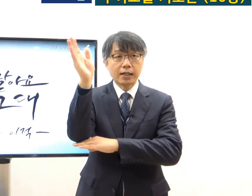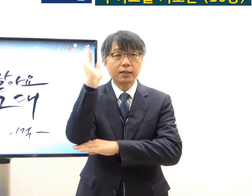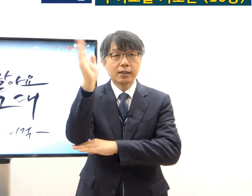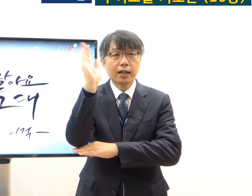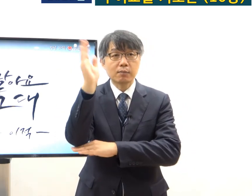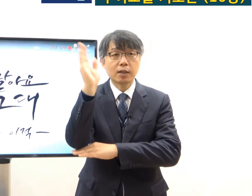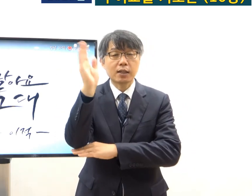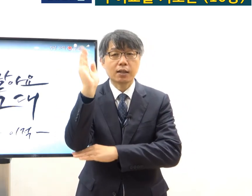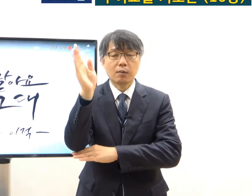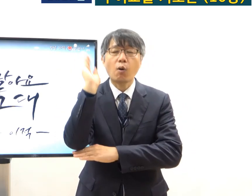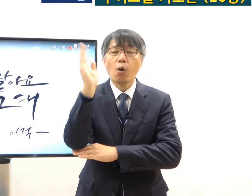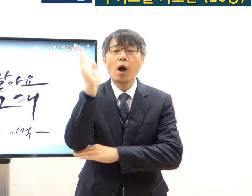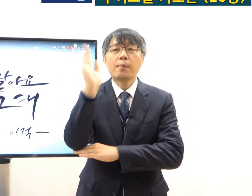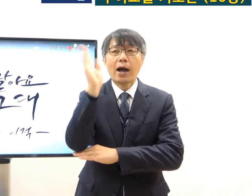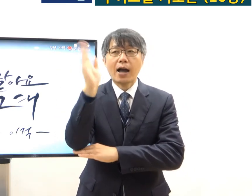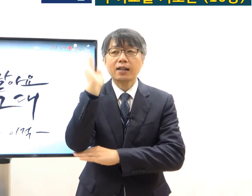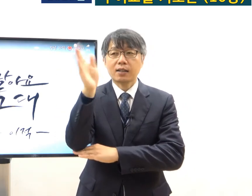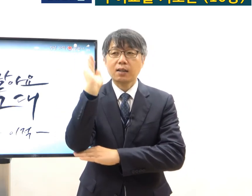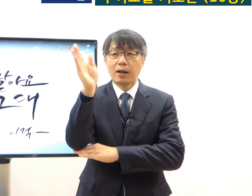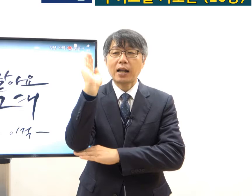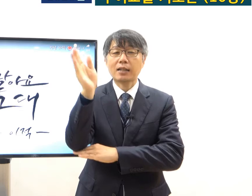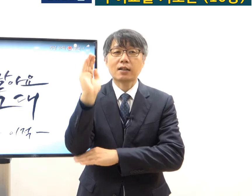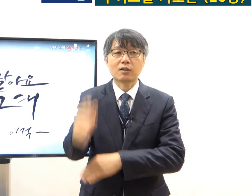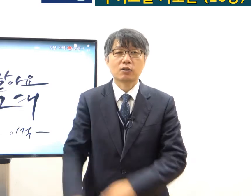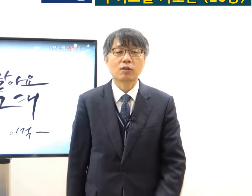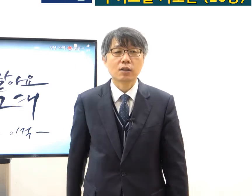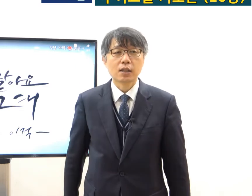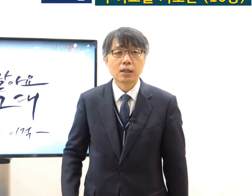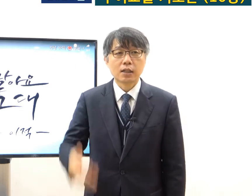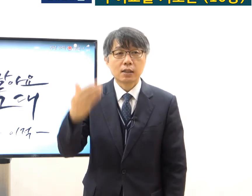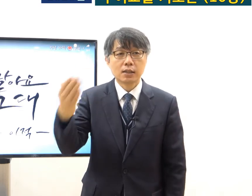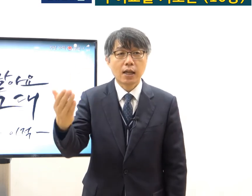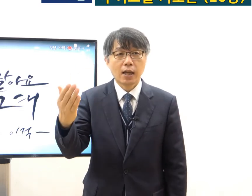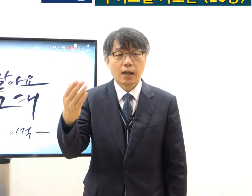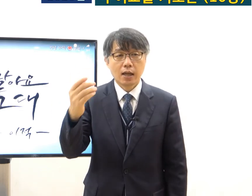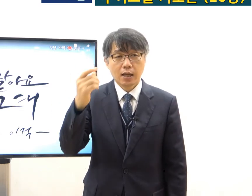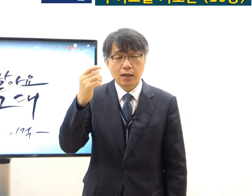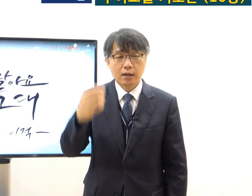이야기는 이야기입니다. 이야기. 막 이렇게 말하는 거거든요. 그대